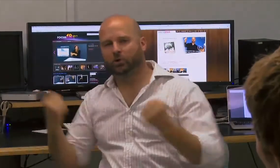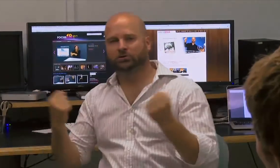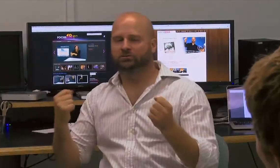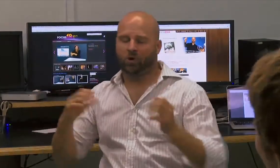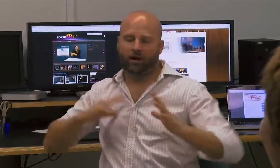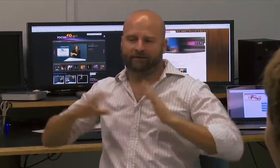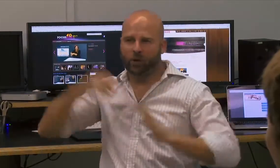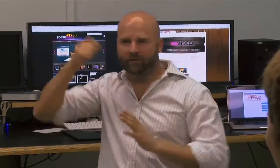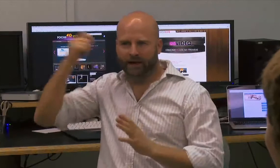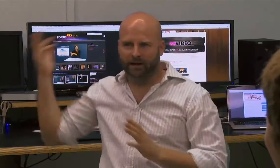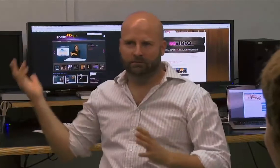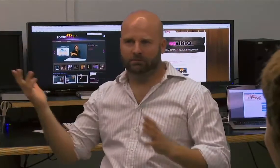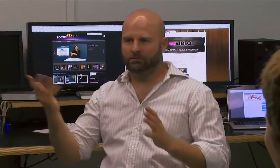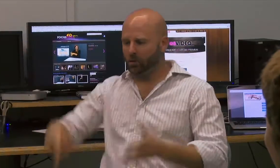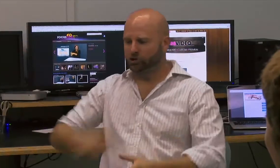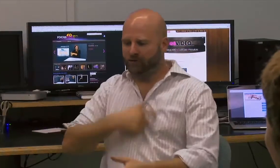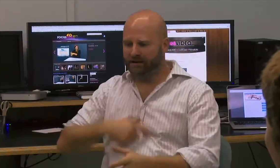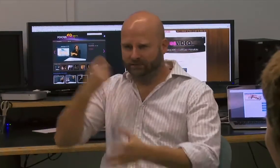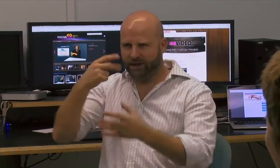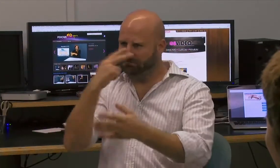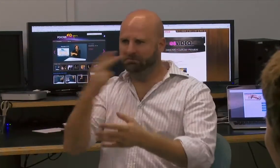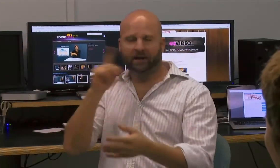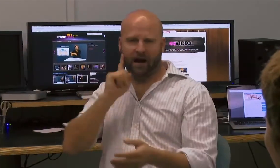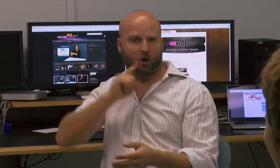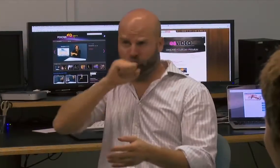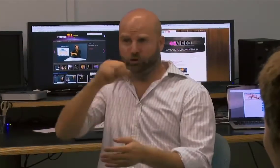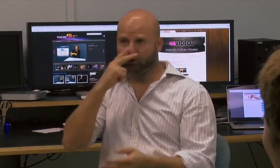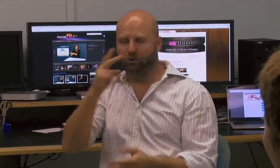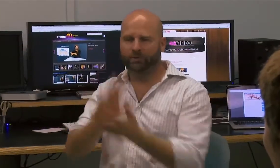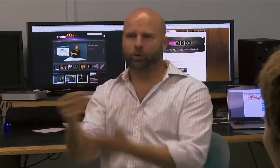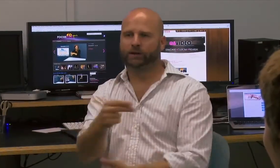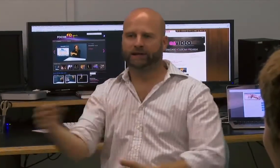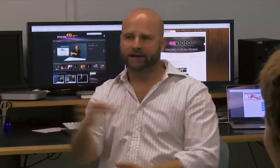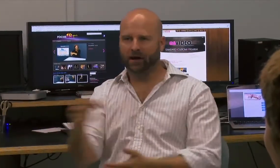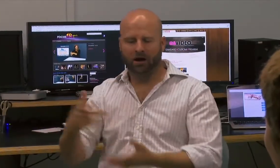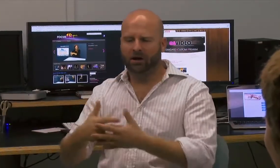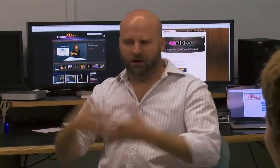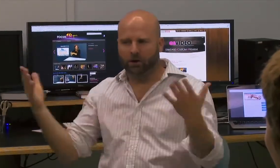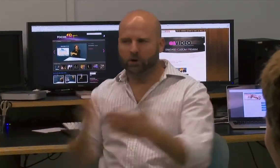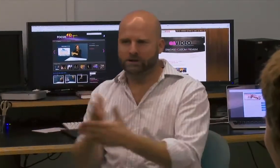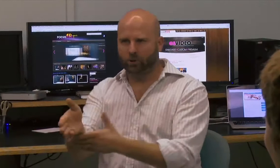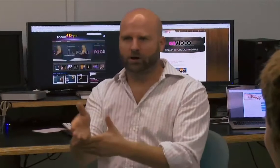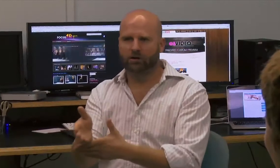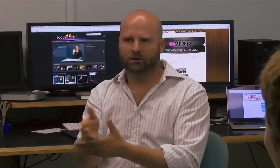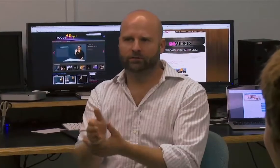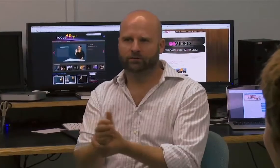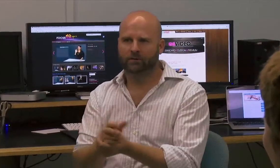stoße ich an. Aber in der Filmproduktion, Hollywood oder so, da wir schauen das sehr gerne, die Untertitel. Das ist ein